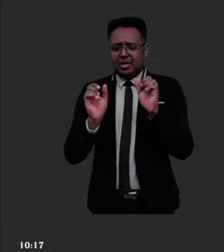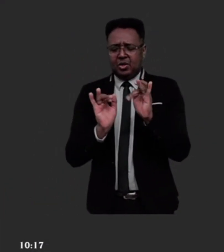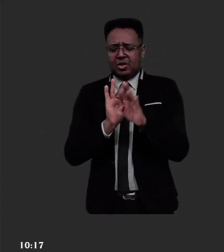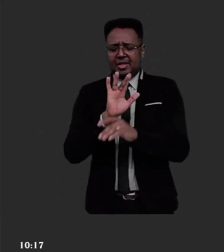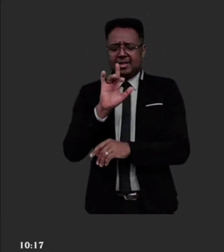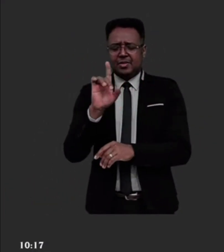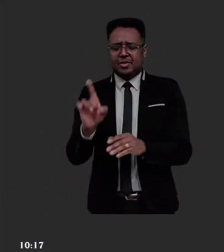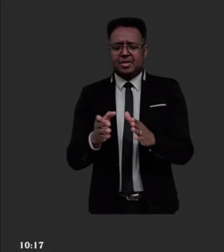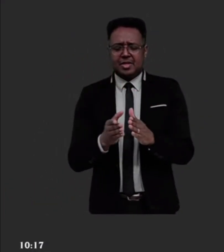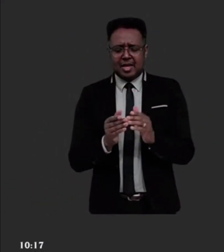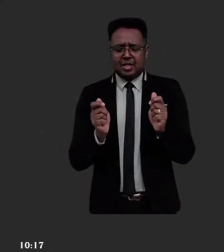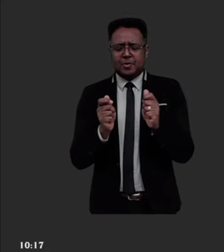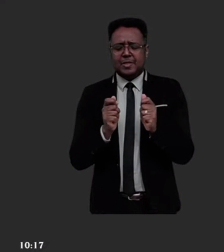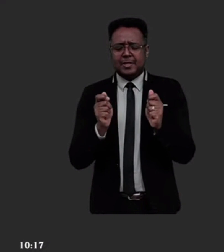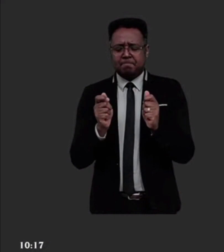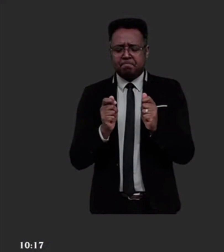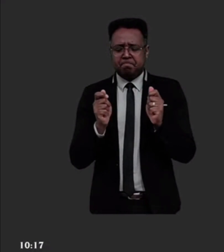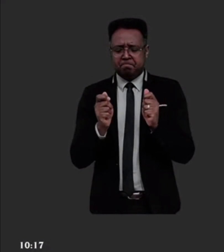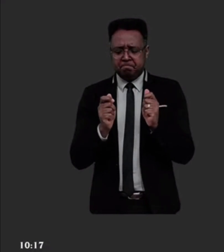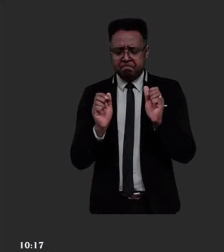Bendito seja, Senhor.